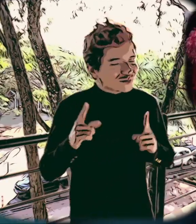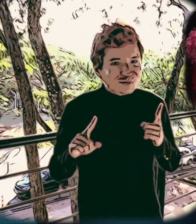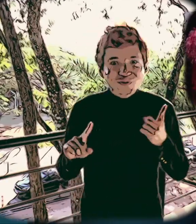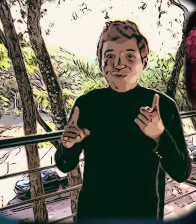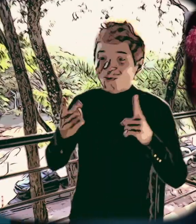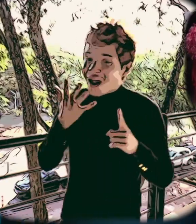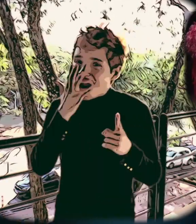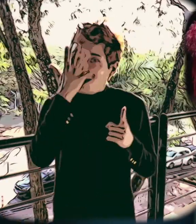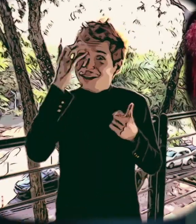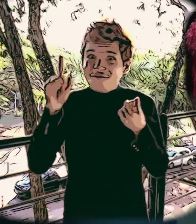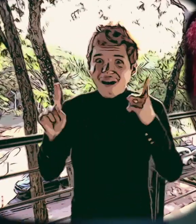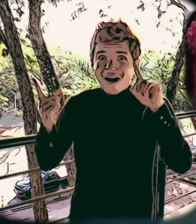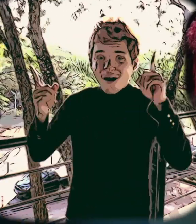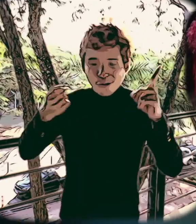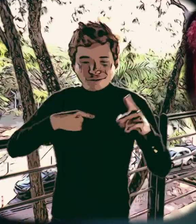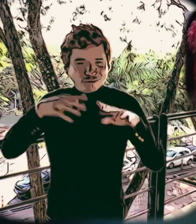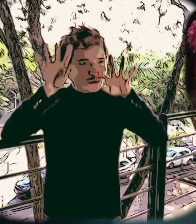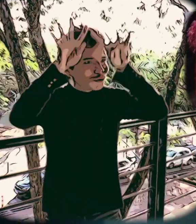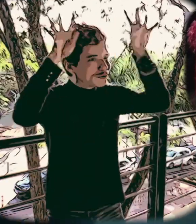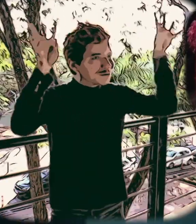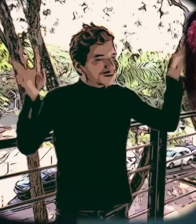No carnaval,